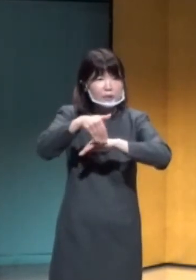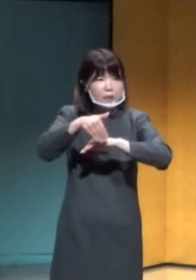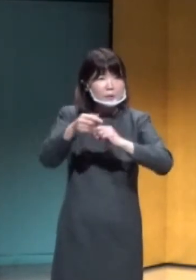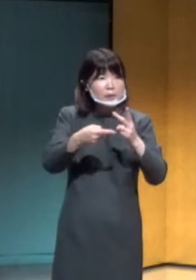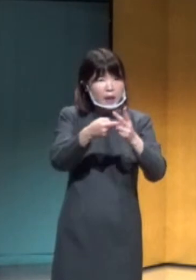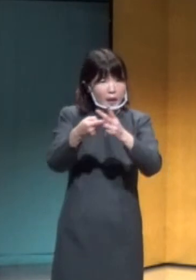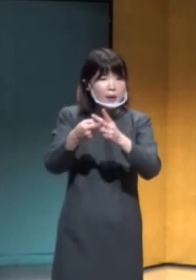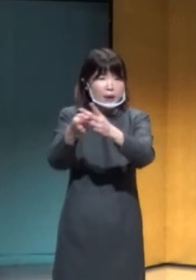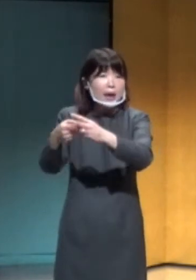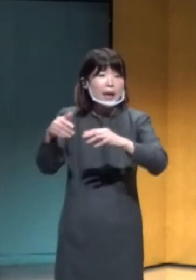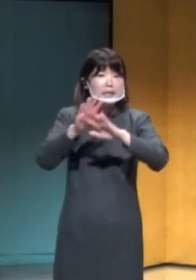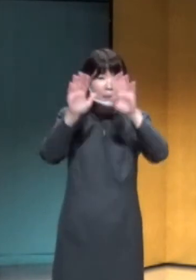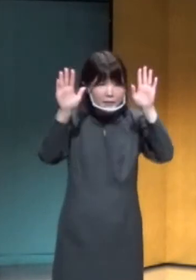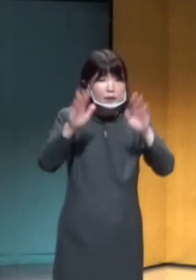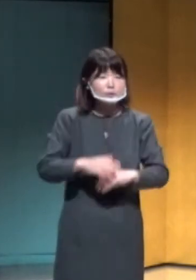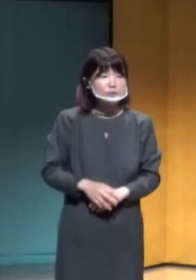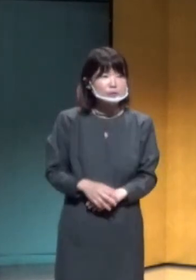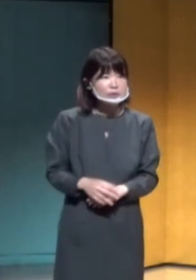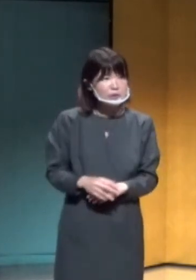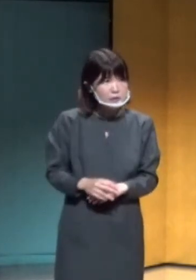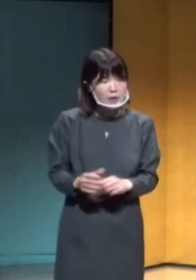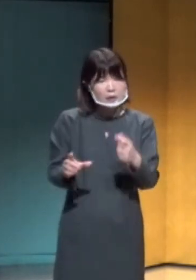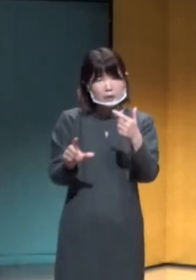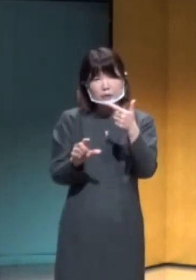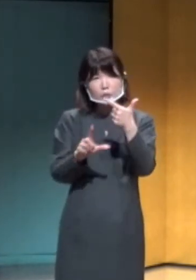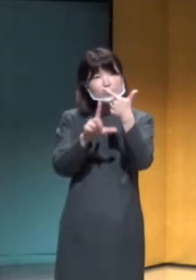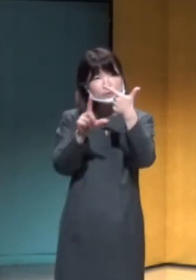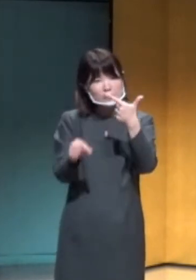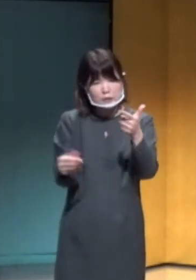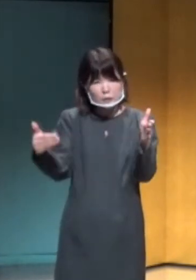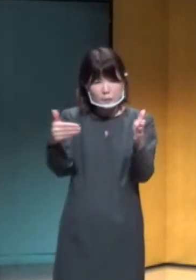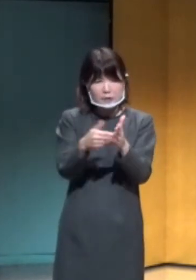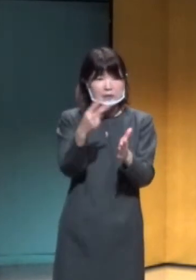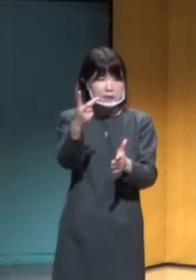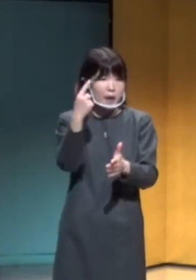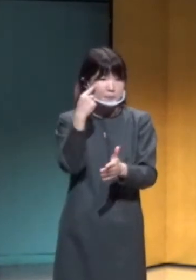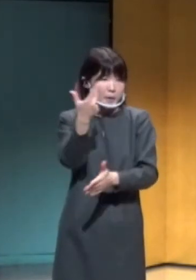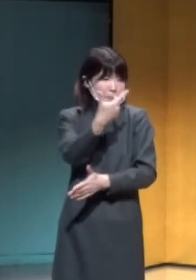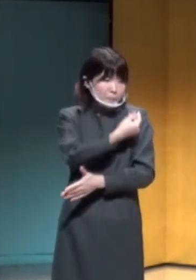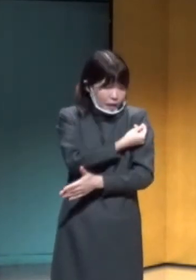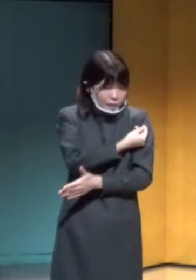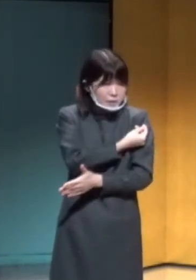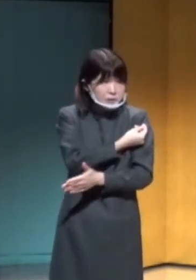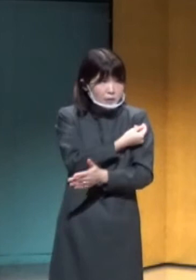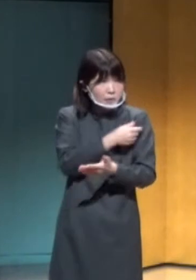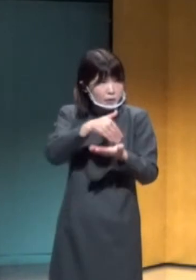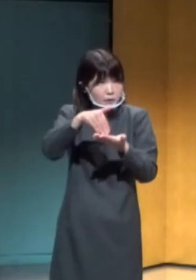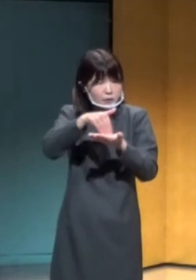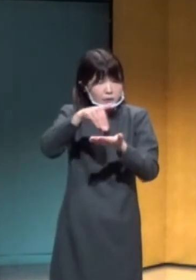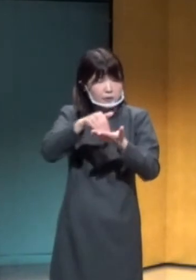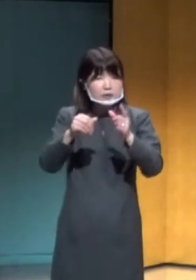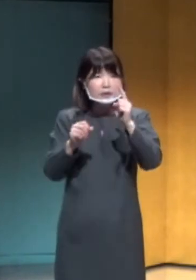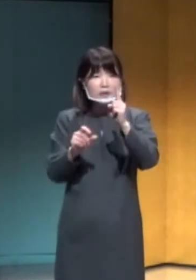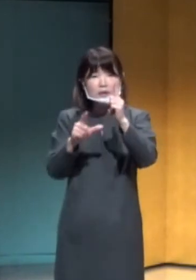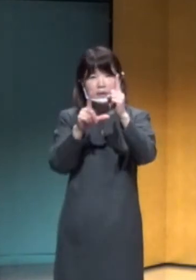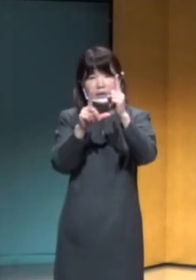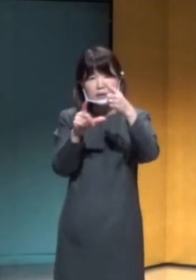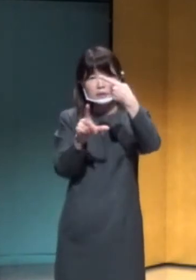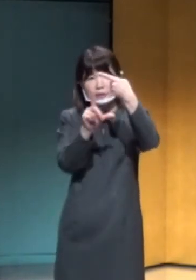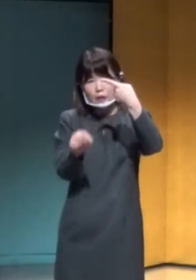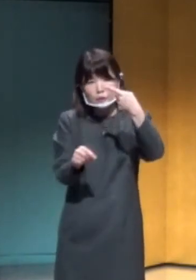状況の中では、6月の末で終わられた方は1月の中旬には新たな接種券をお届けをさせてい